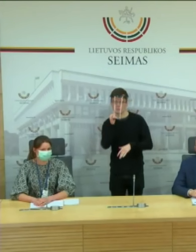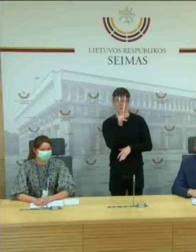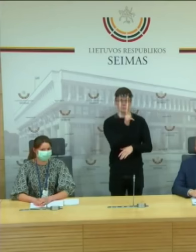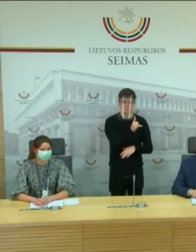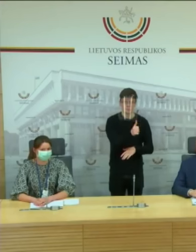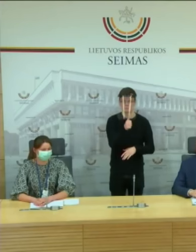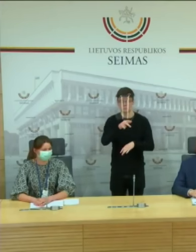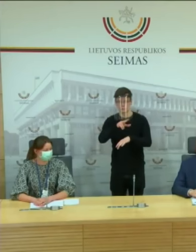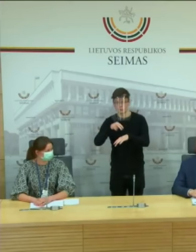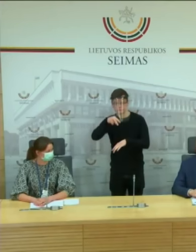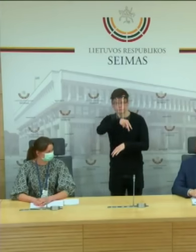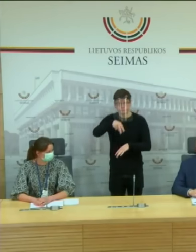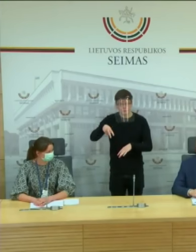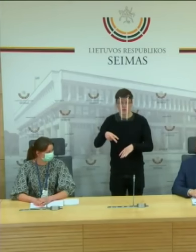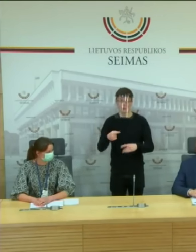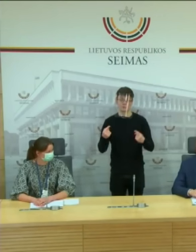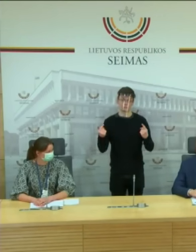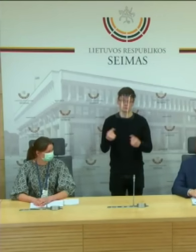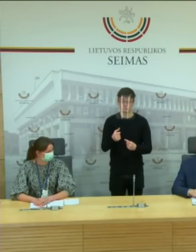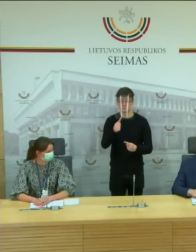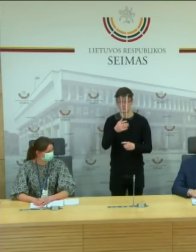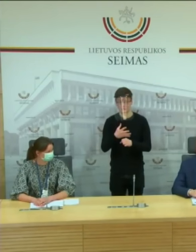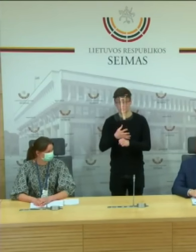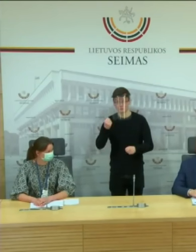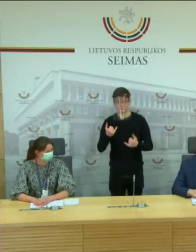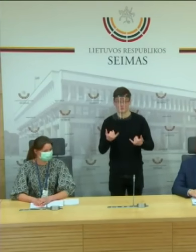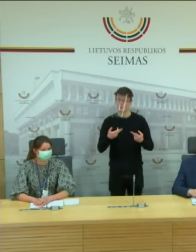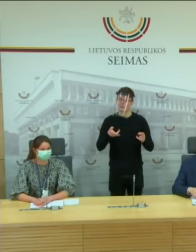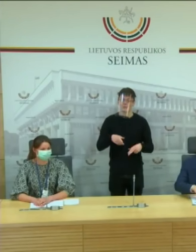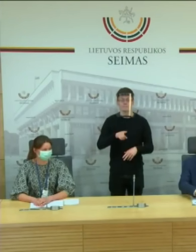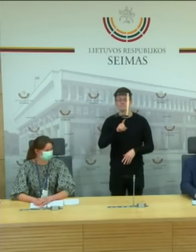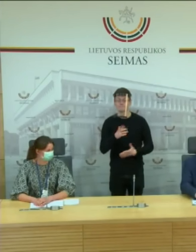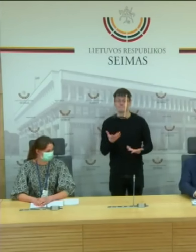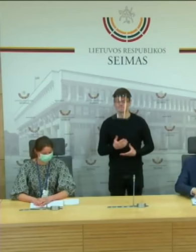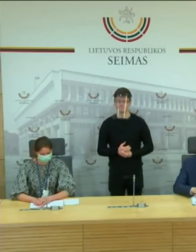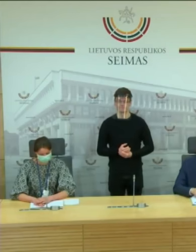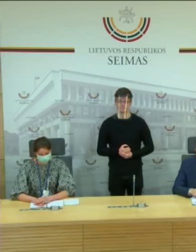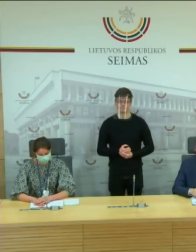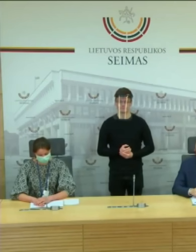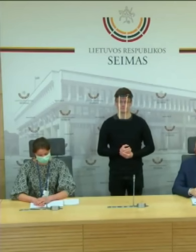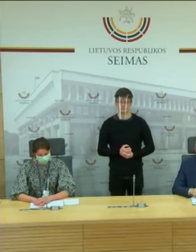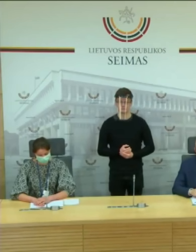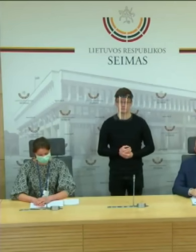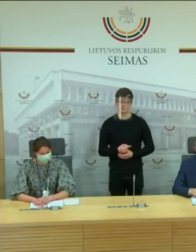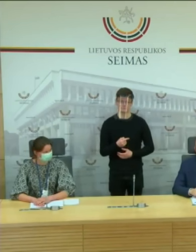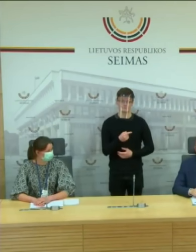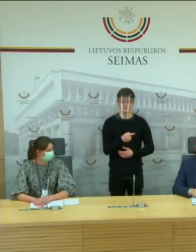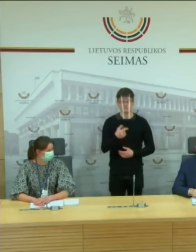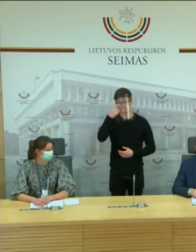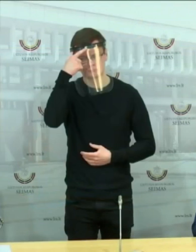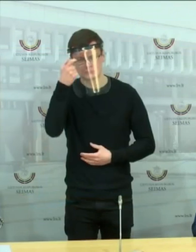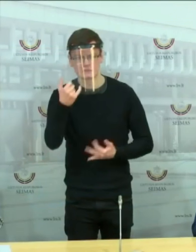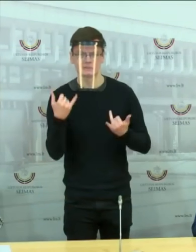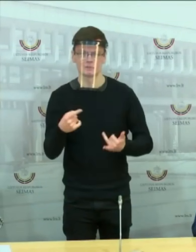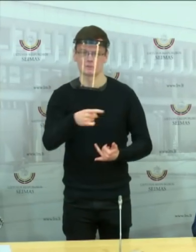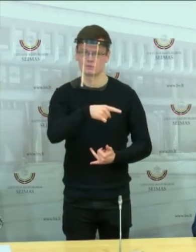visgi pritarėte ir manote, kad draudimai yra nereikalingi? Na, piktinasi dabar jau daug kas,